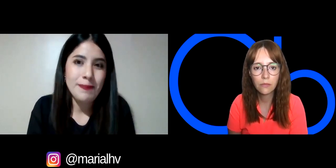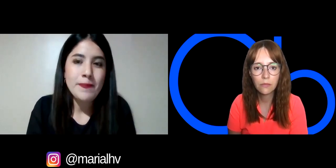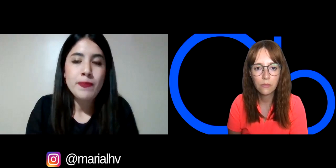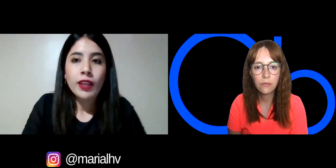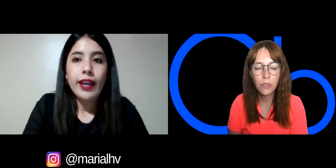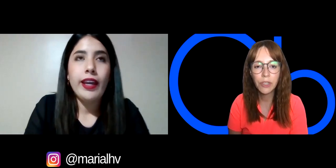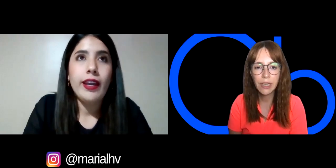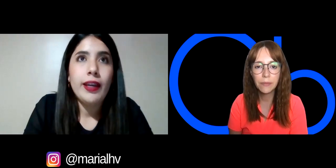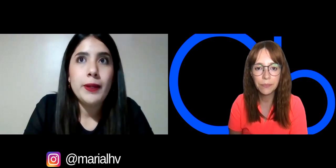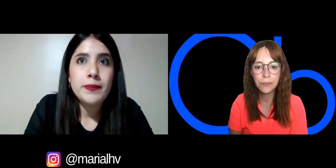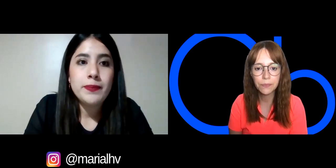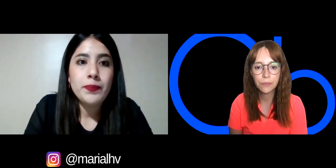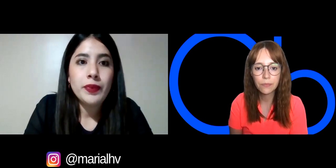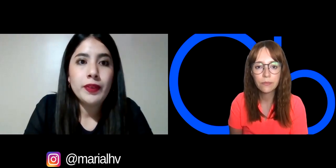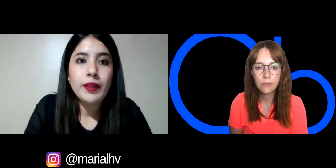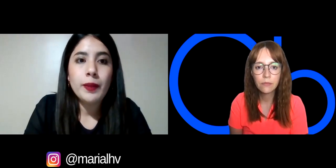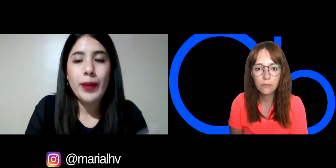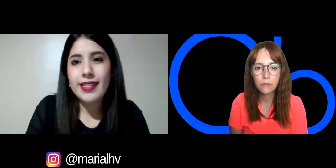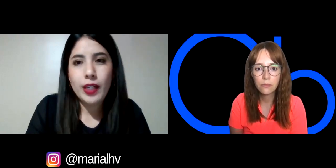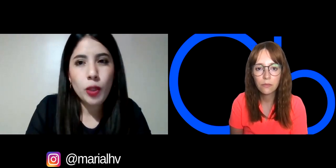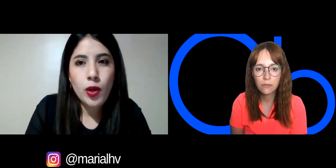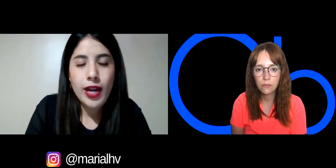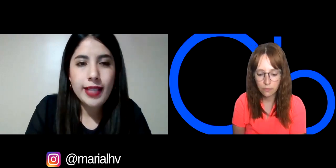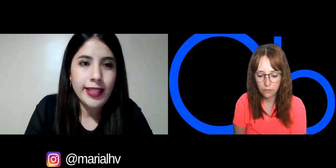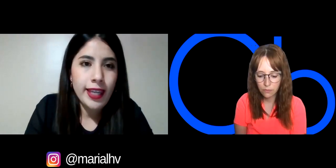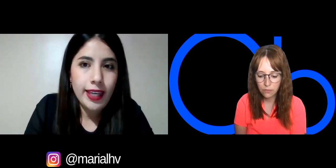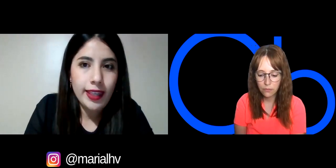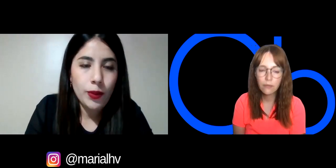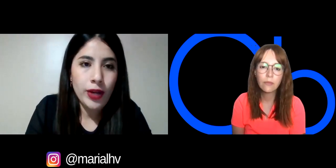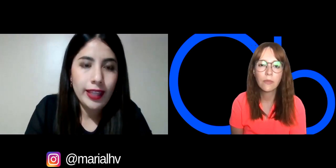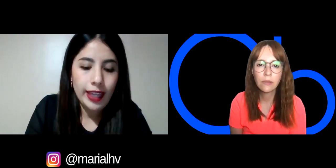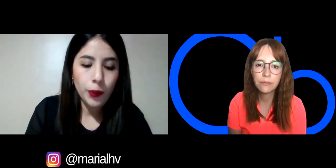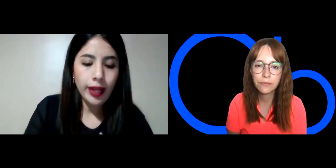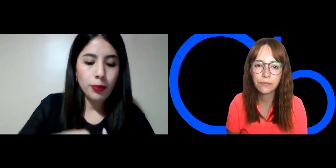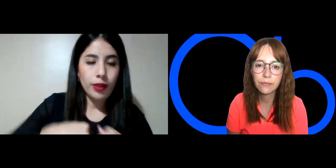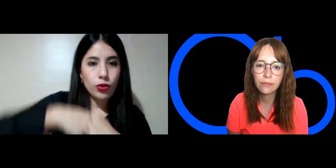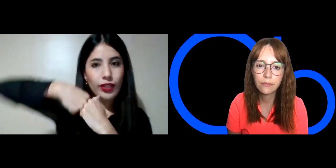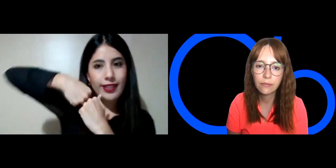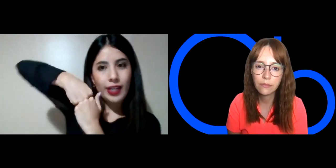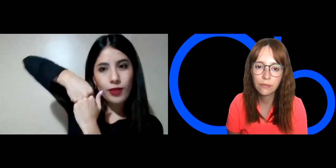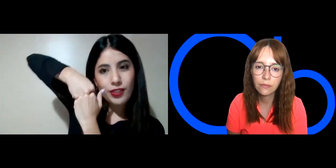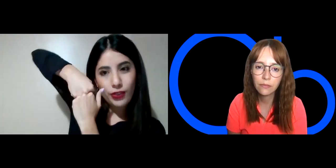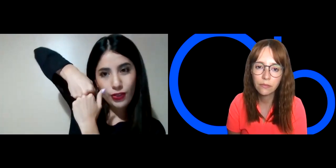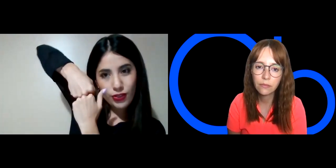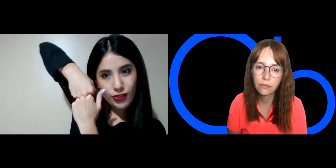hacer. No. Eh, para hacer como la seña de una dentadura, podemos